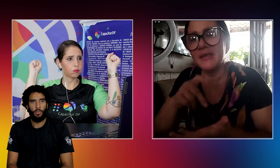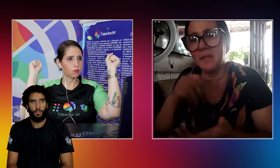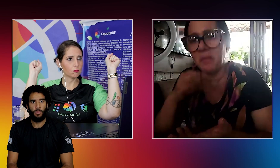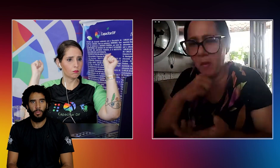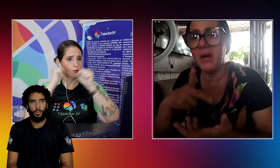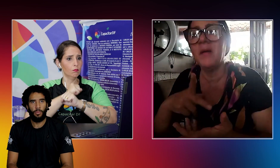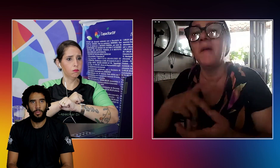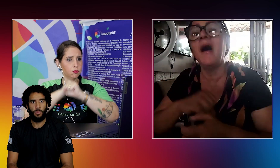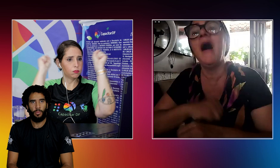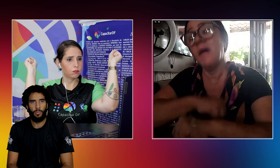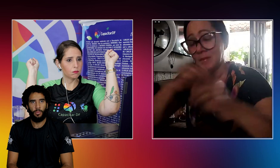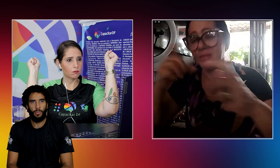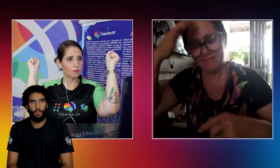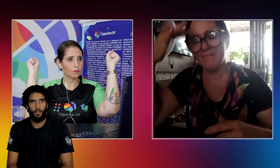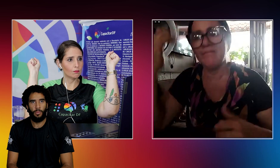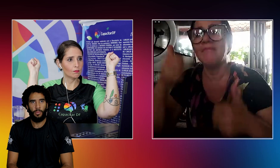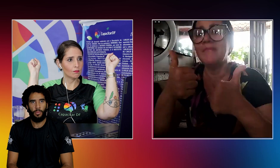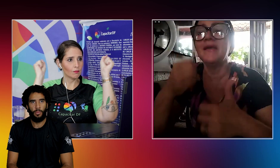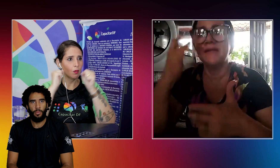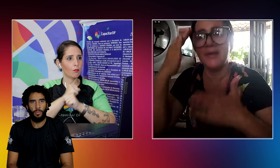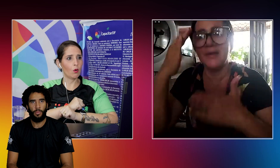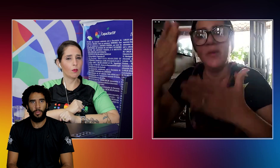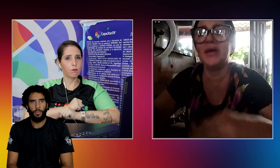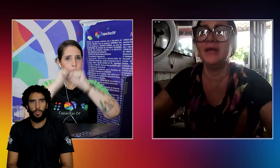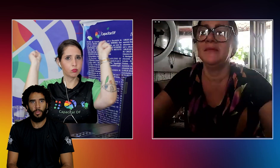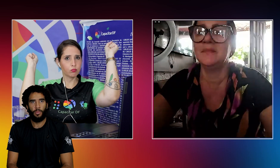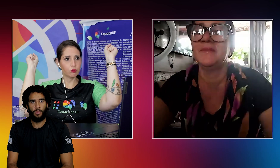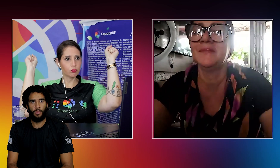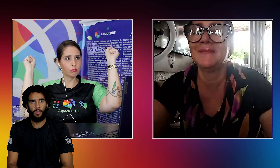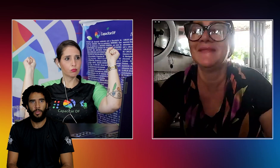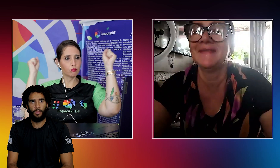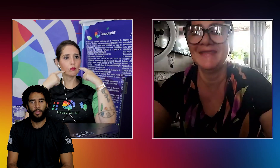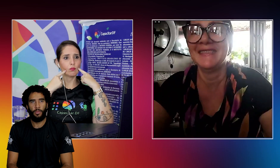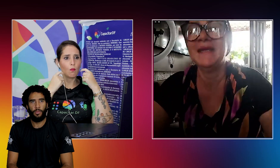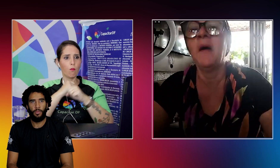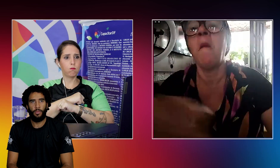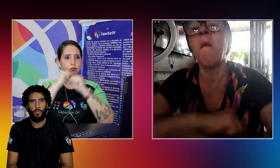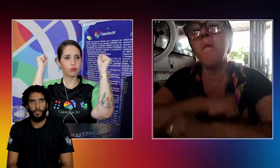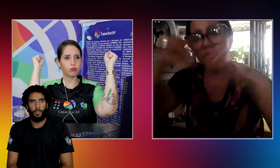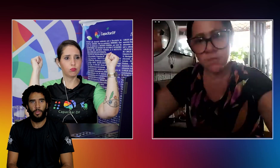verdade. Bom. Ah, beleza. Bomba.